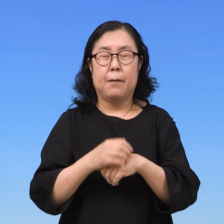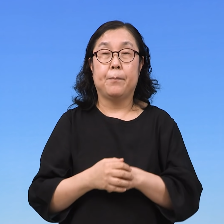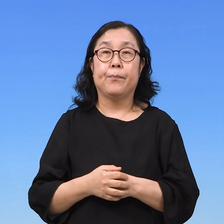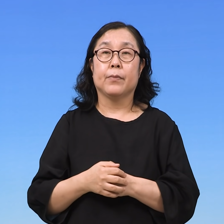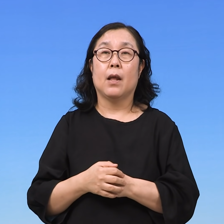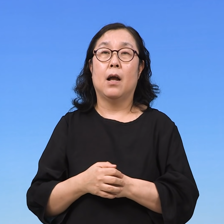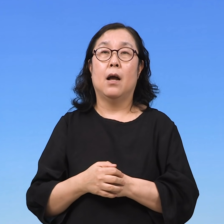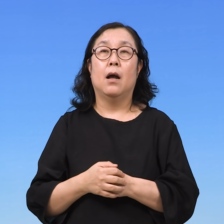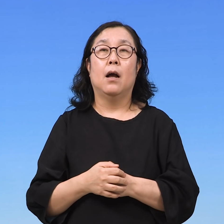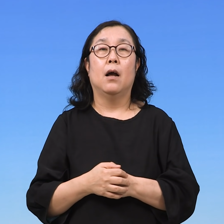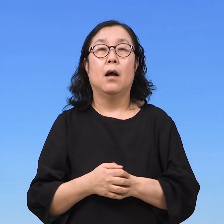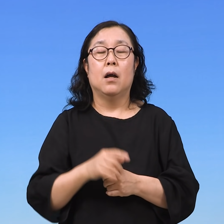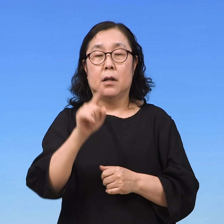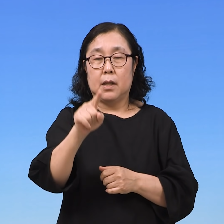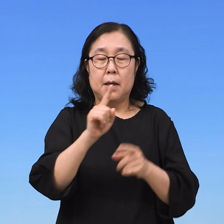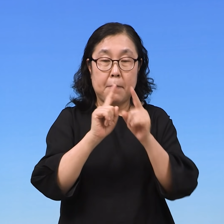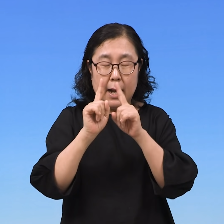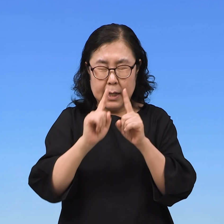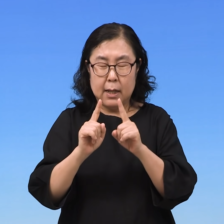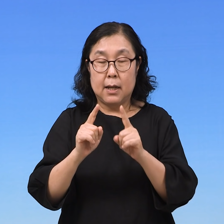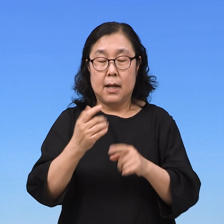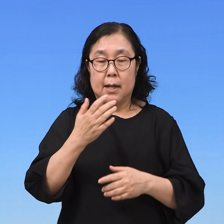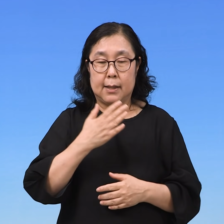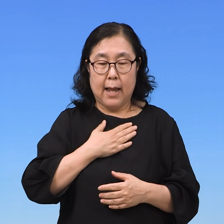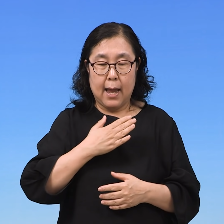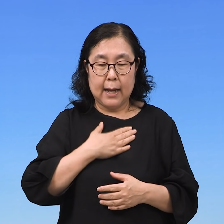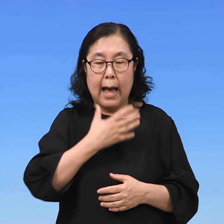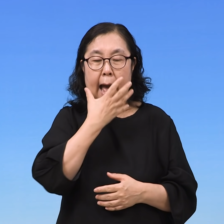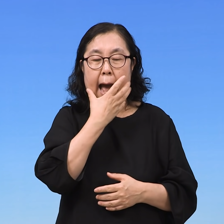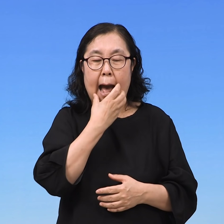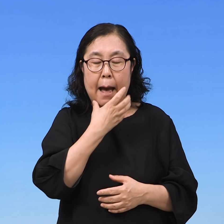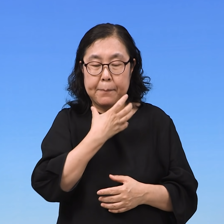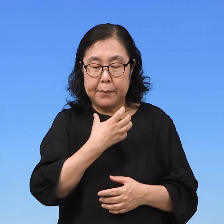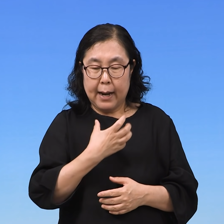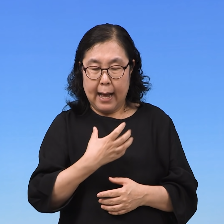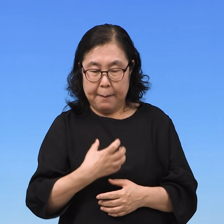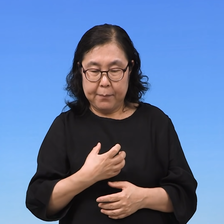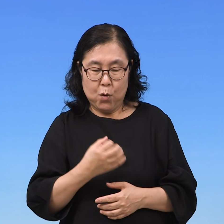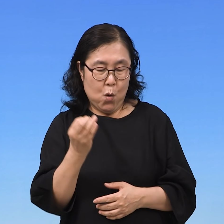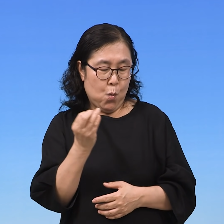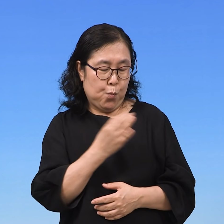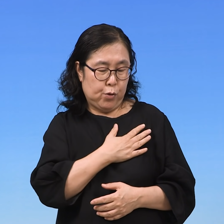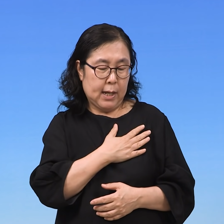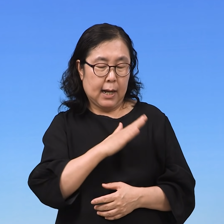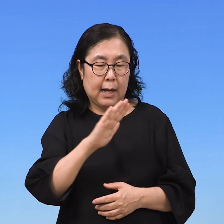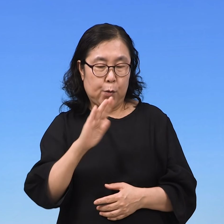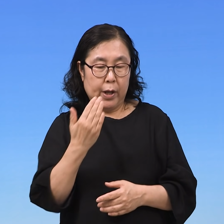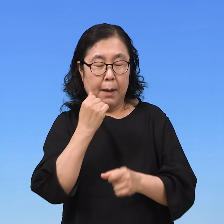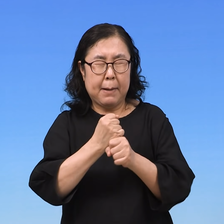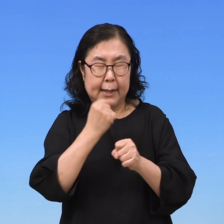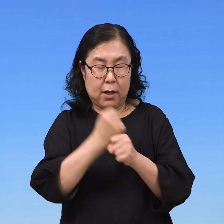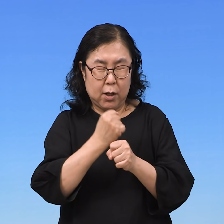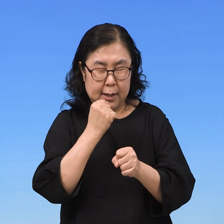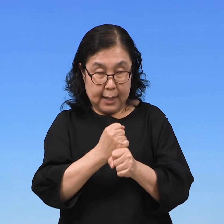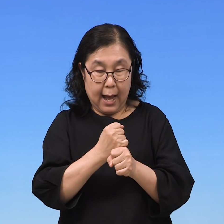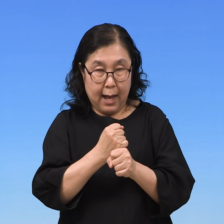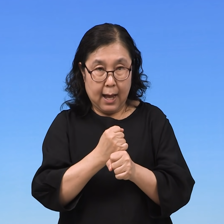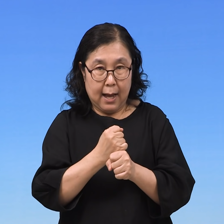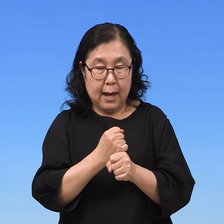그 이유가 23절에 있습니다. 너의 말이 내가 아브라함으로 치부하게 하였다 할까